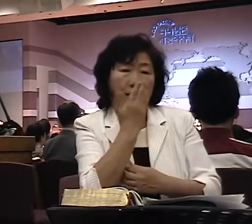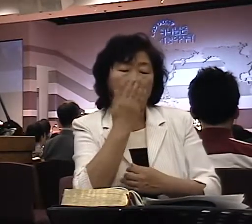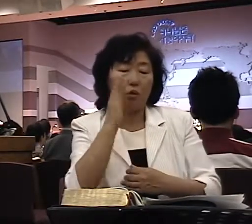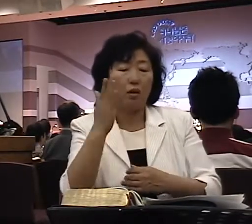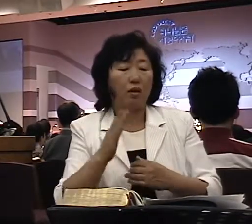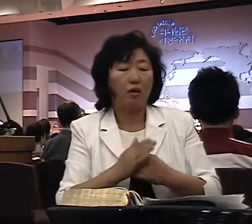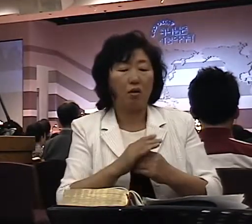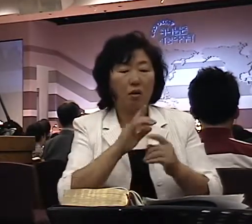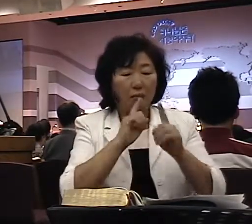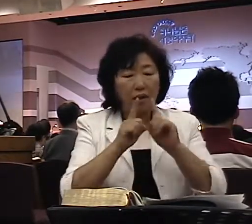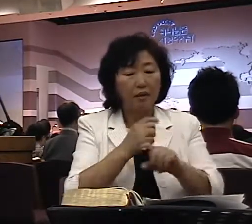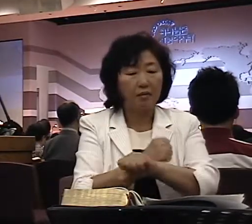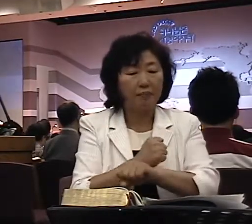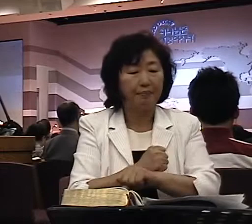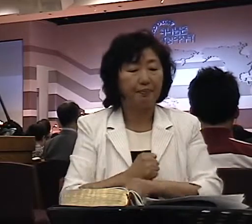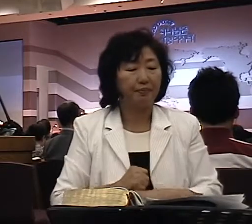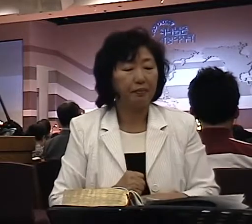것입니다.